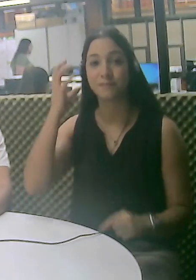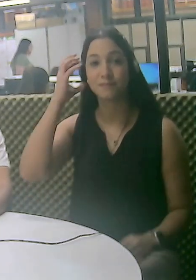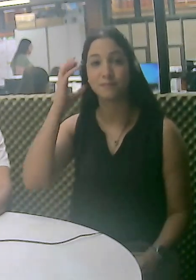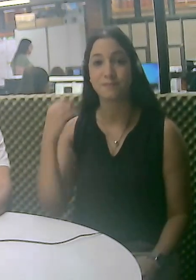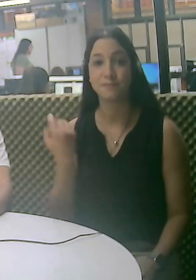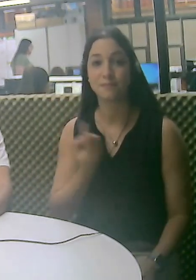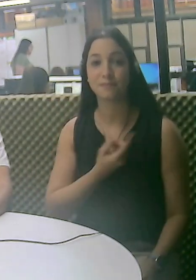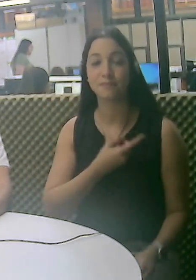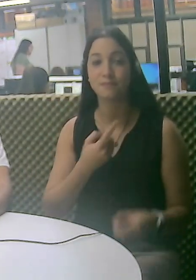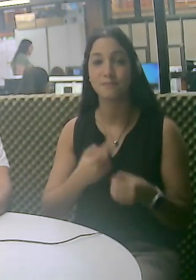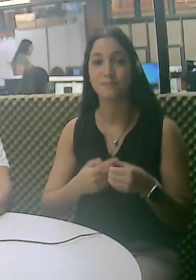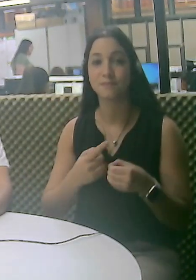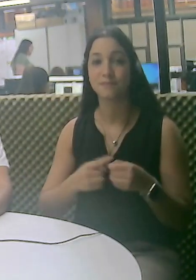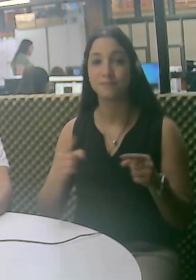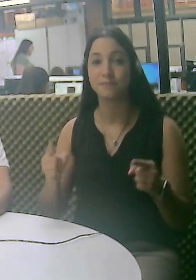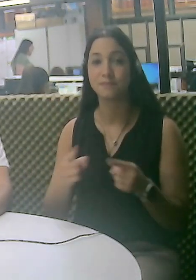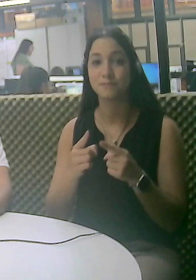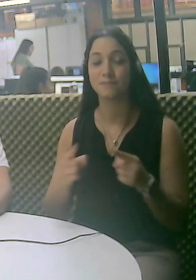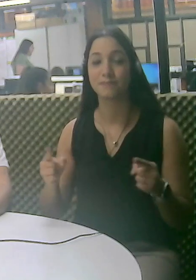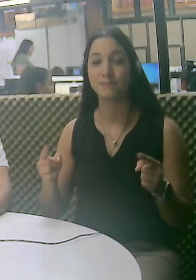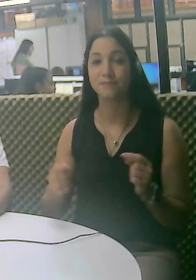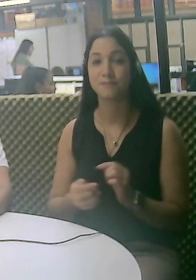Rádio Nossa Cidade.